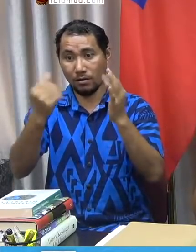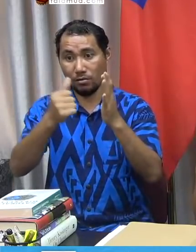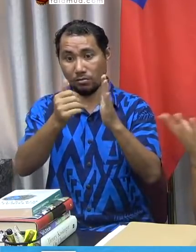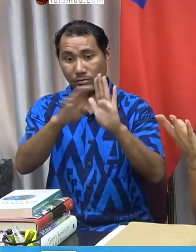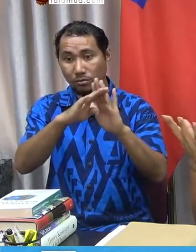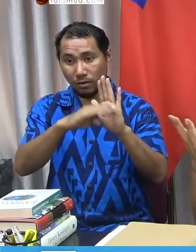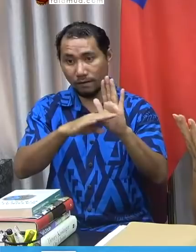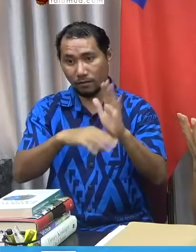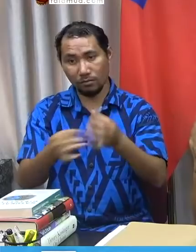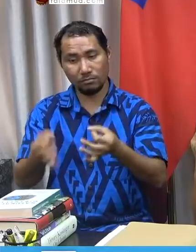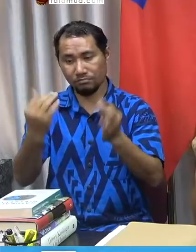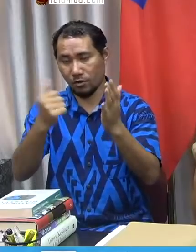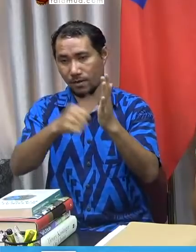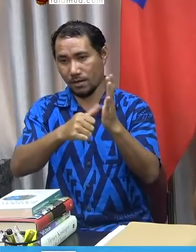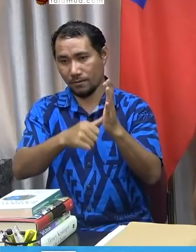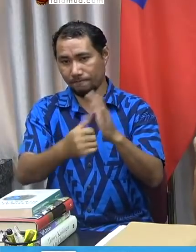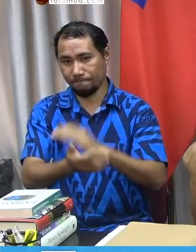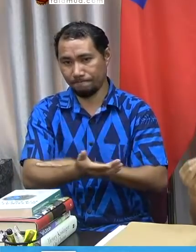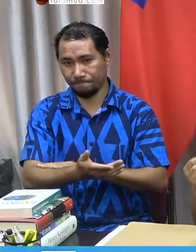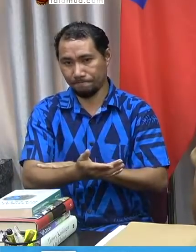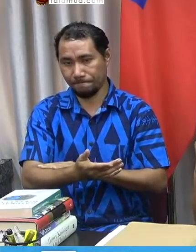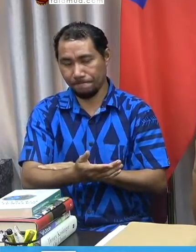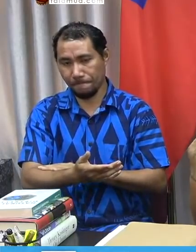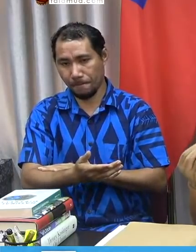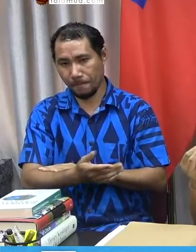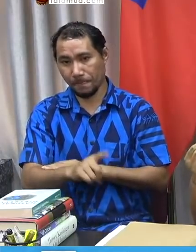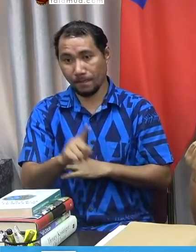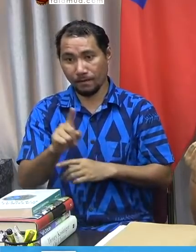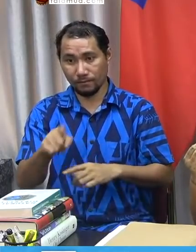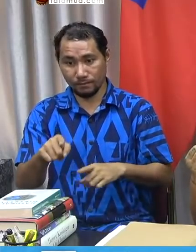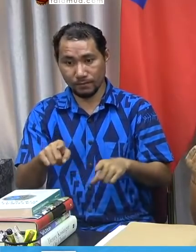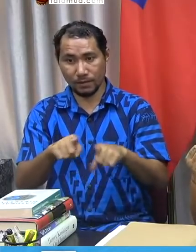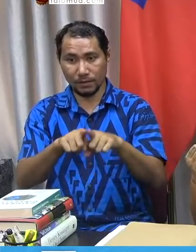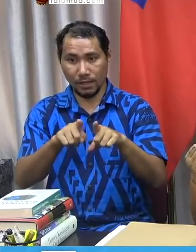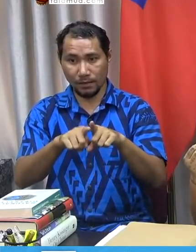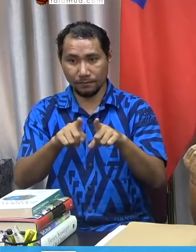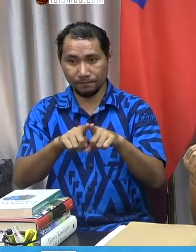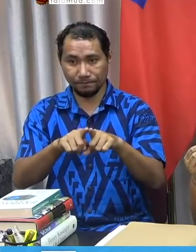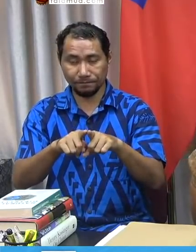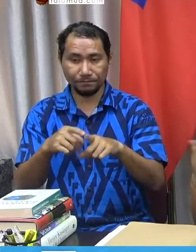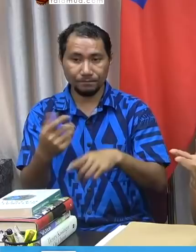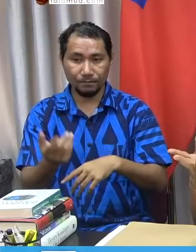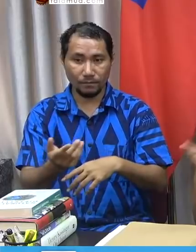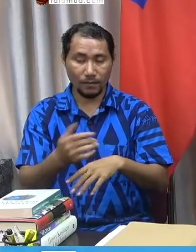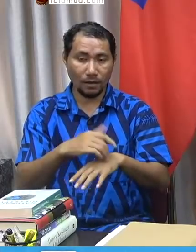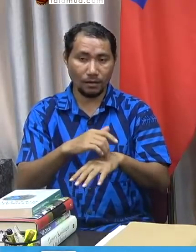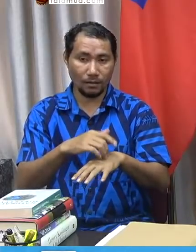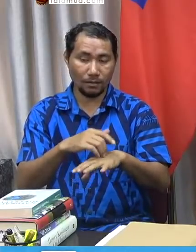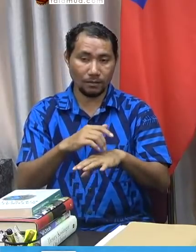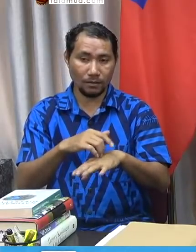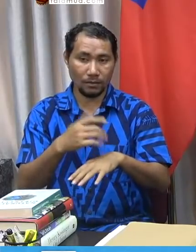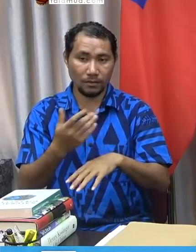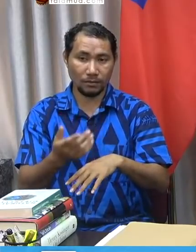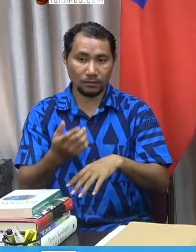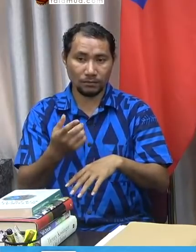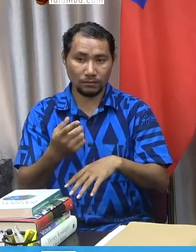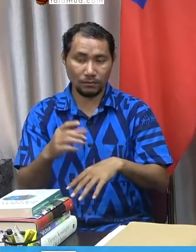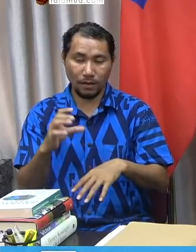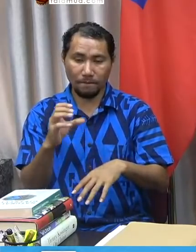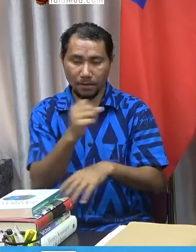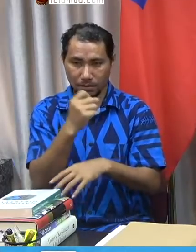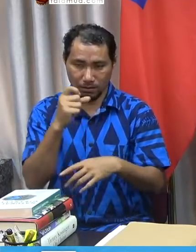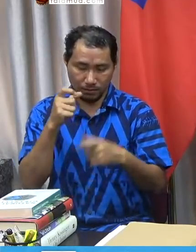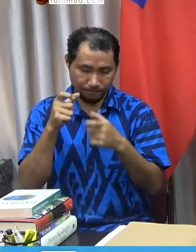money. So, o tu inga mea la na, o ile te tauona babai te toa